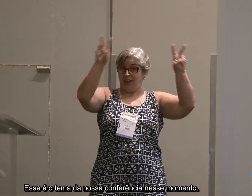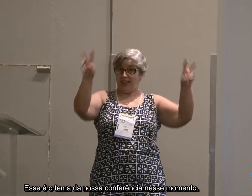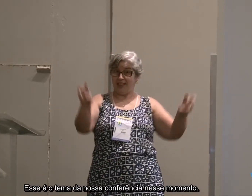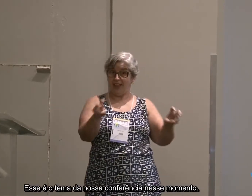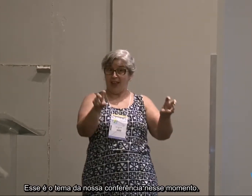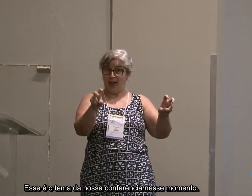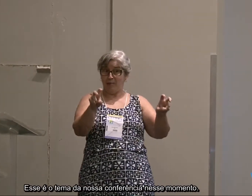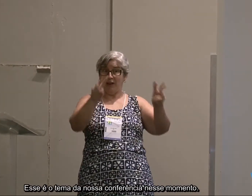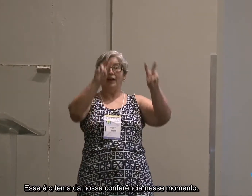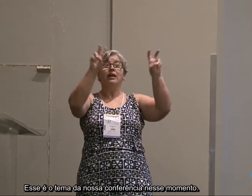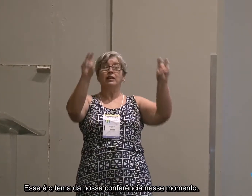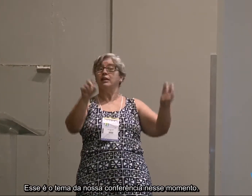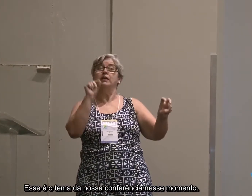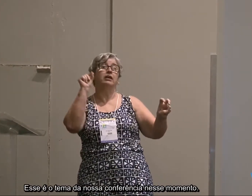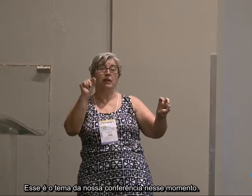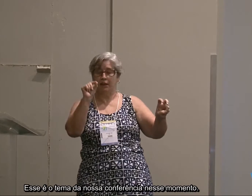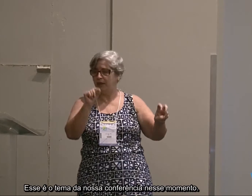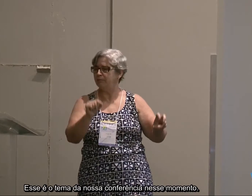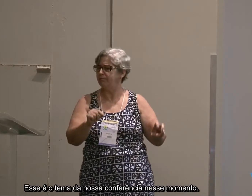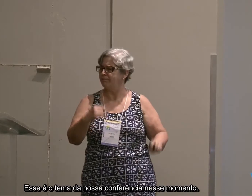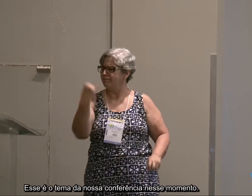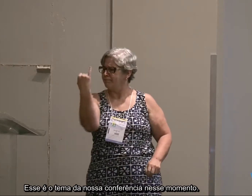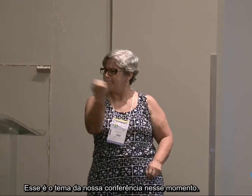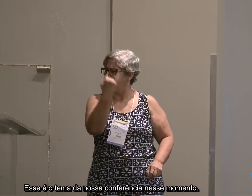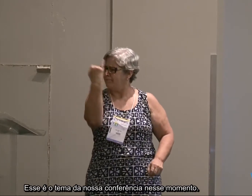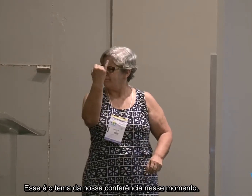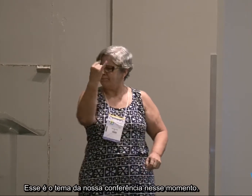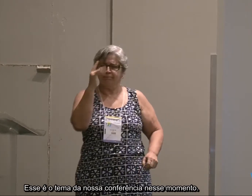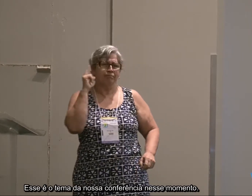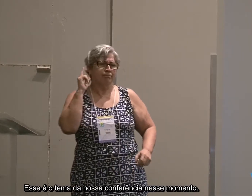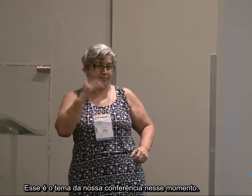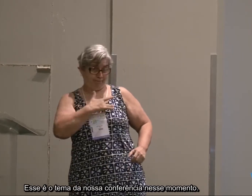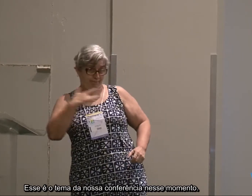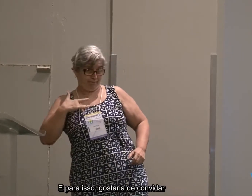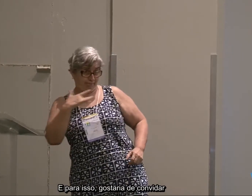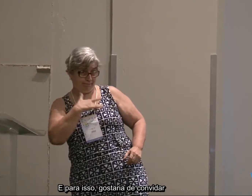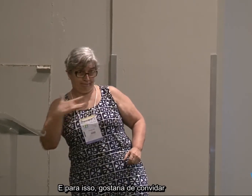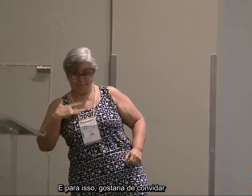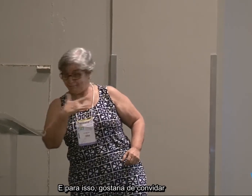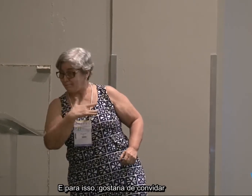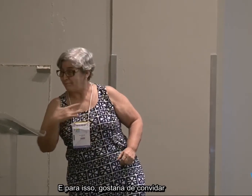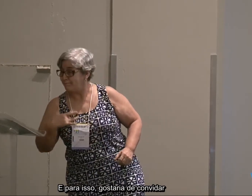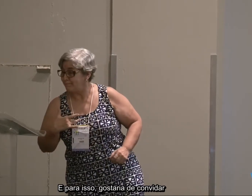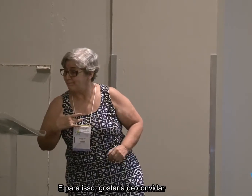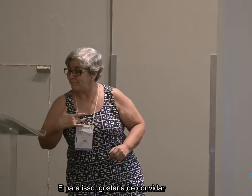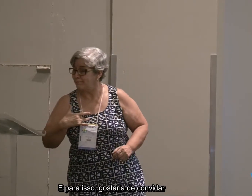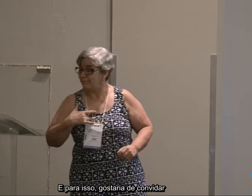E para isso, esse é o tema da nossa conferência nesse momento, e para isso eu gostaria de